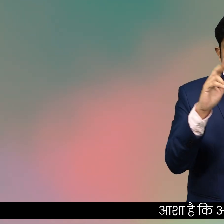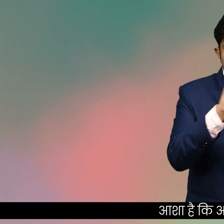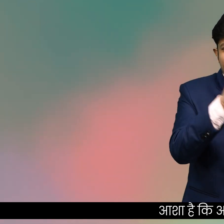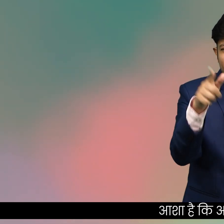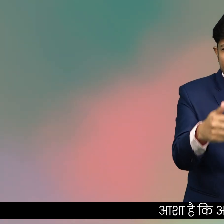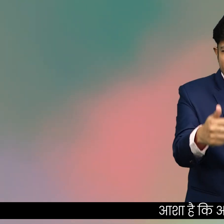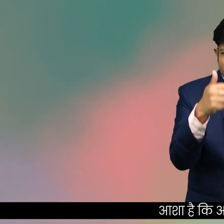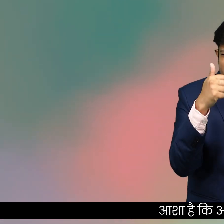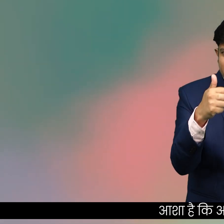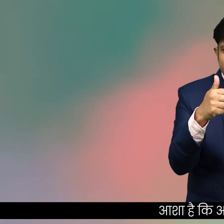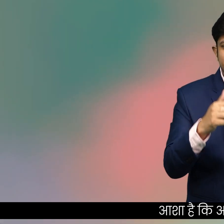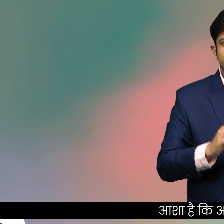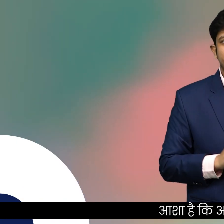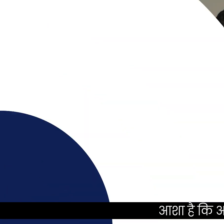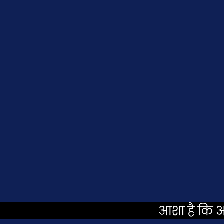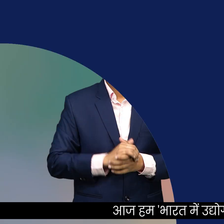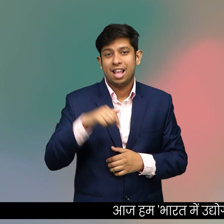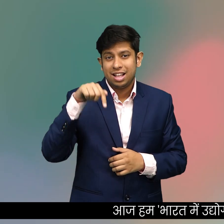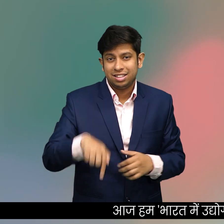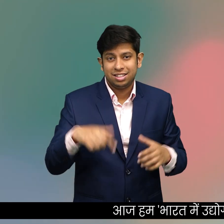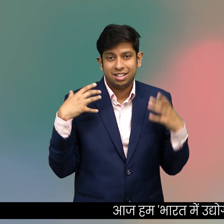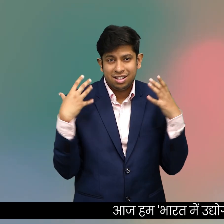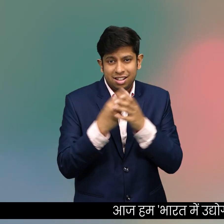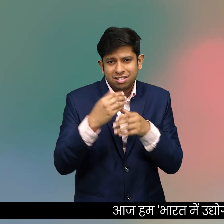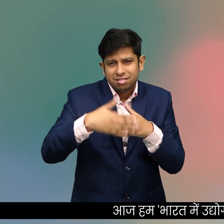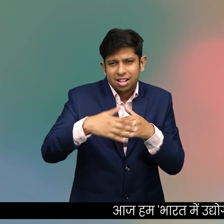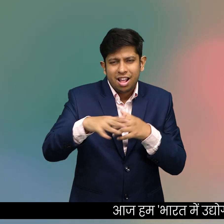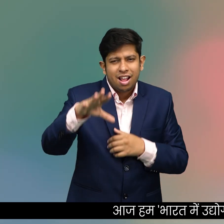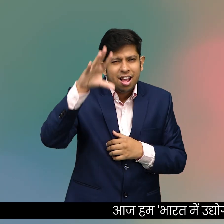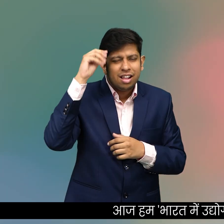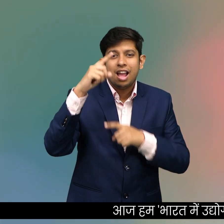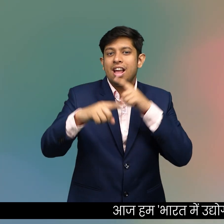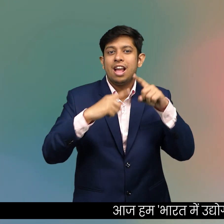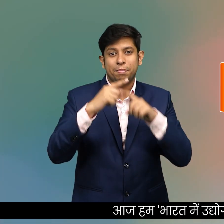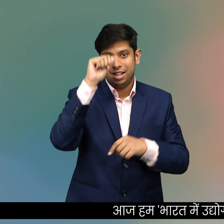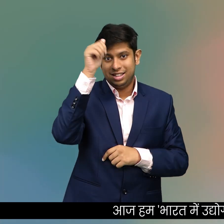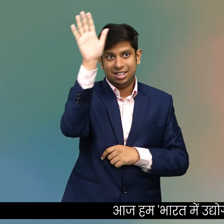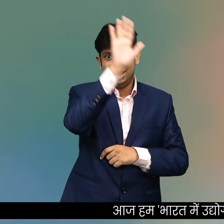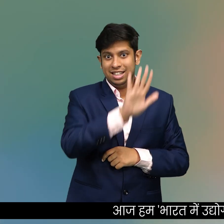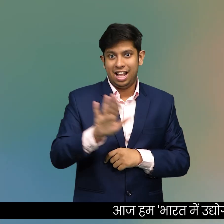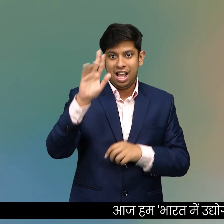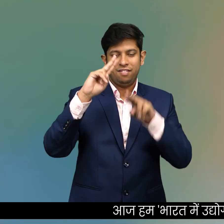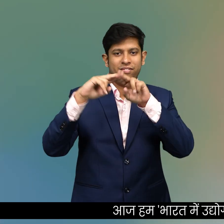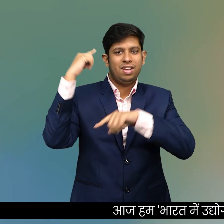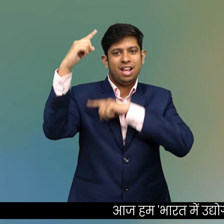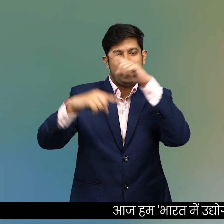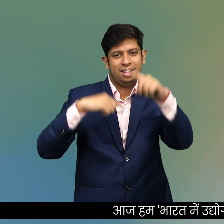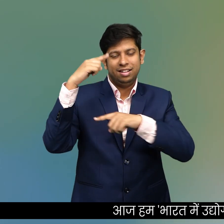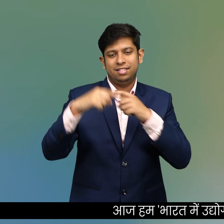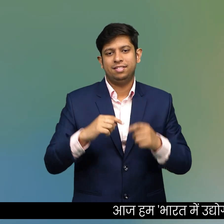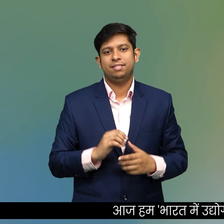आशा है कि आप सभी अच्छे होंगे। आज हम भारत में उद्योग के बारे में सीखने जा रहे हैं।